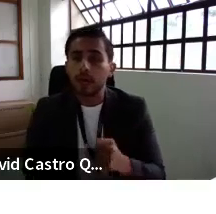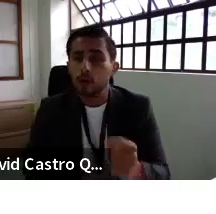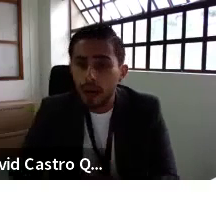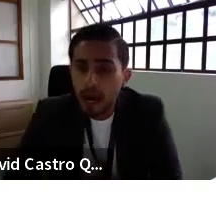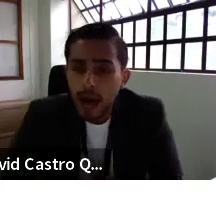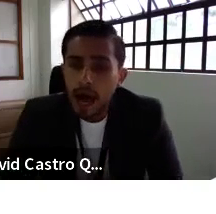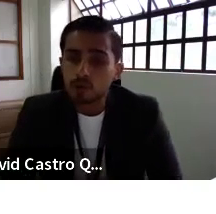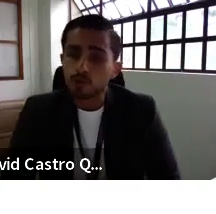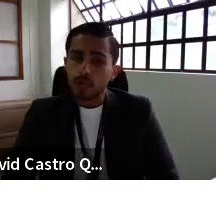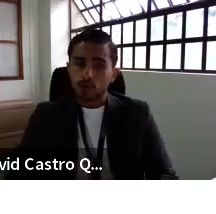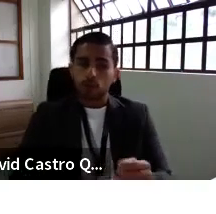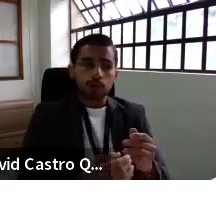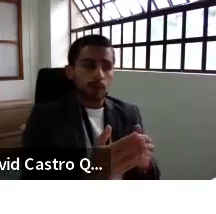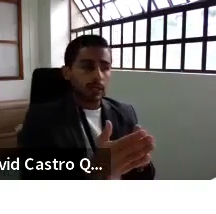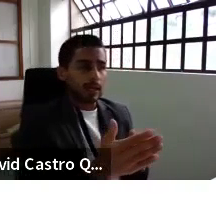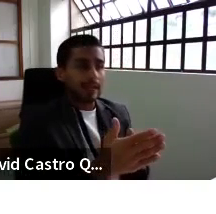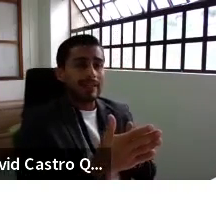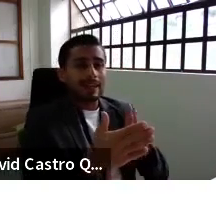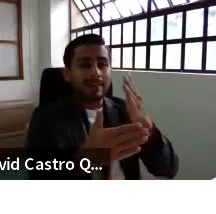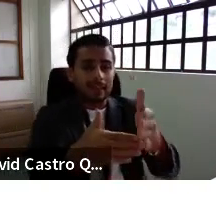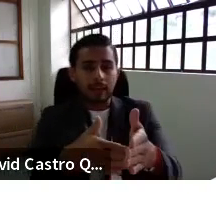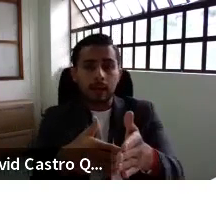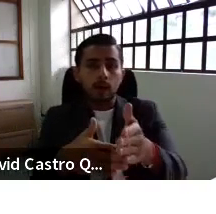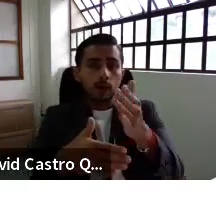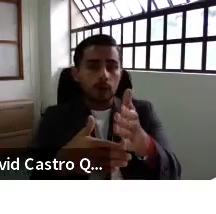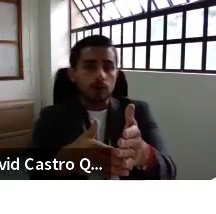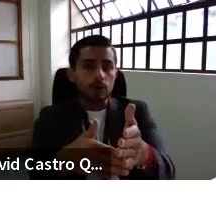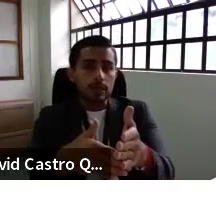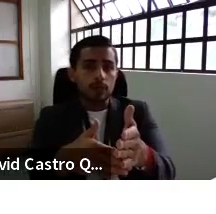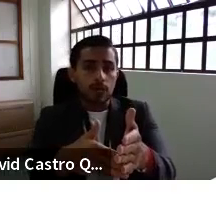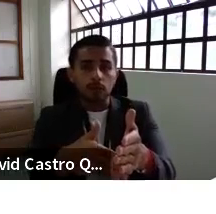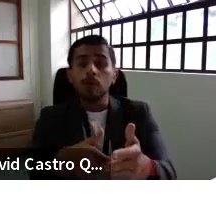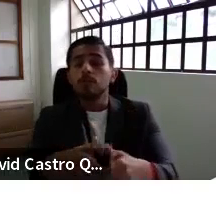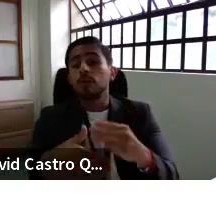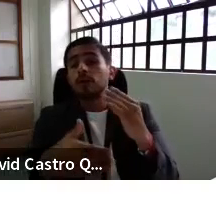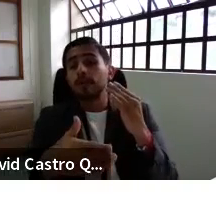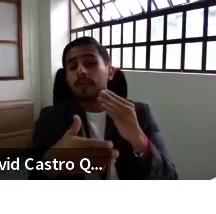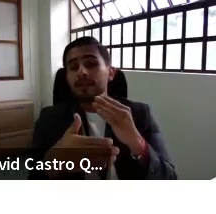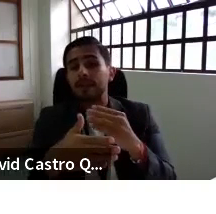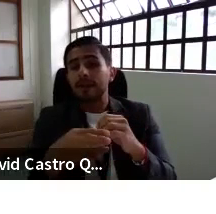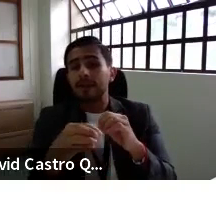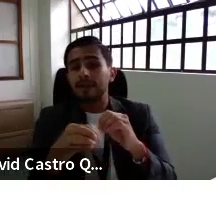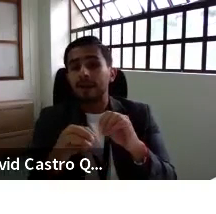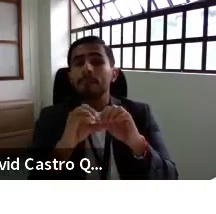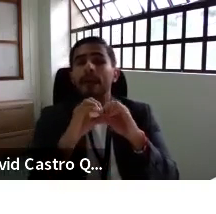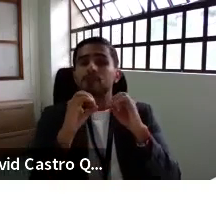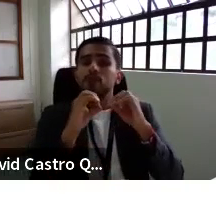la lupa a asuntos que nosotros vemos que tienen línea directa con lo que yo estoy desarrollando sino que también se trata de entender esos